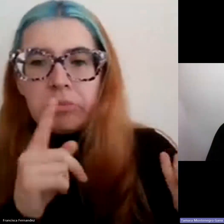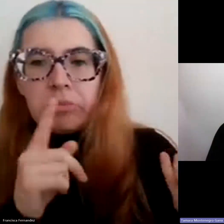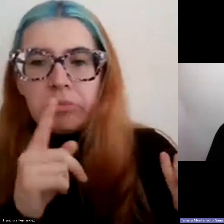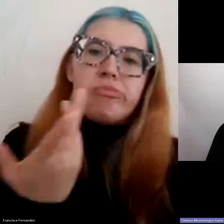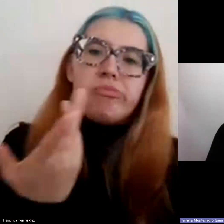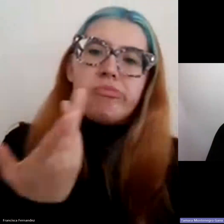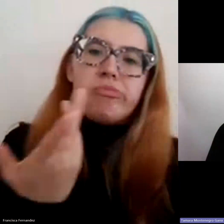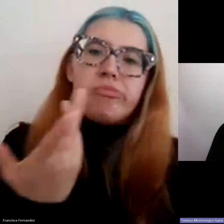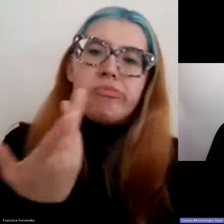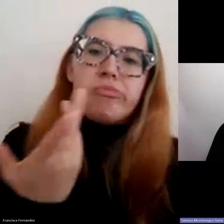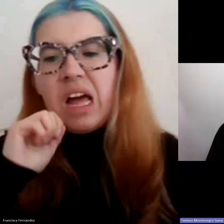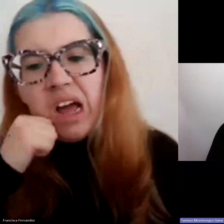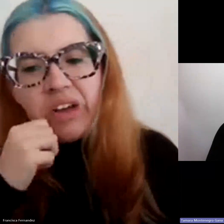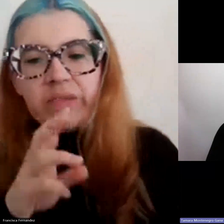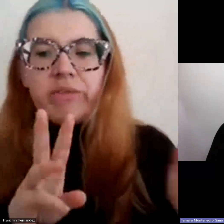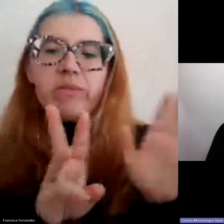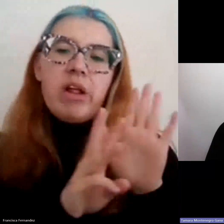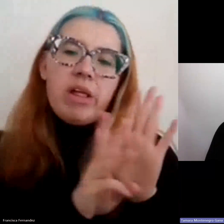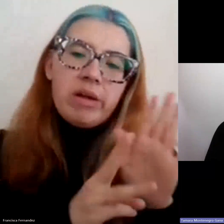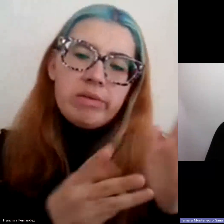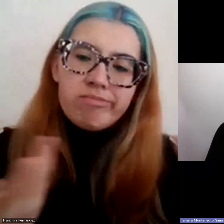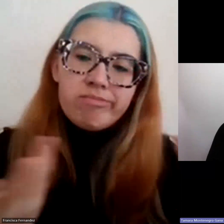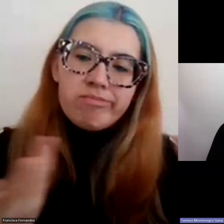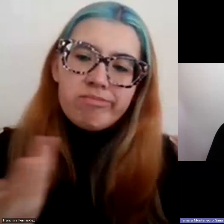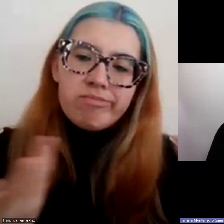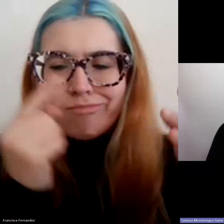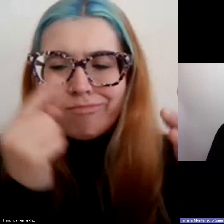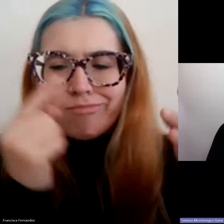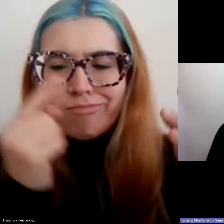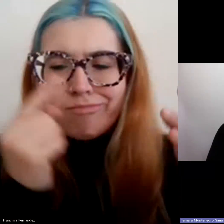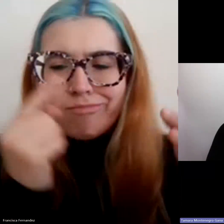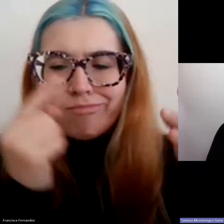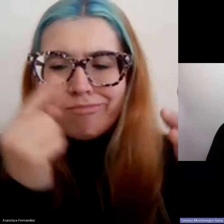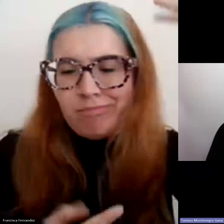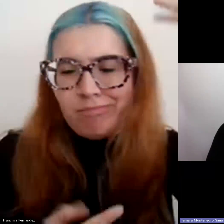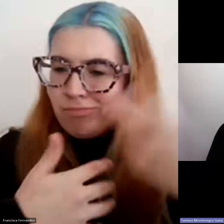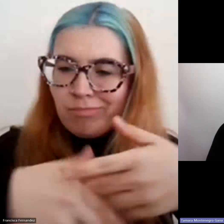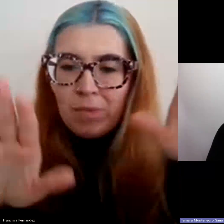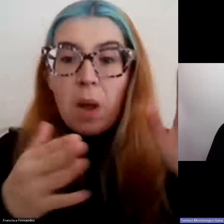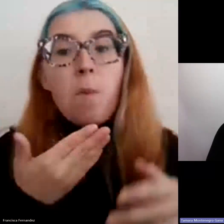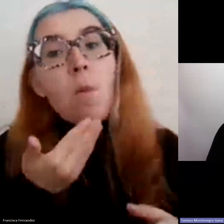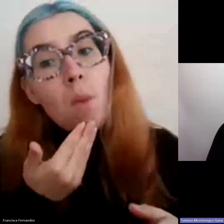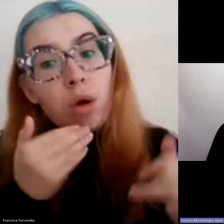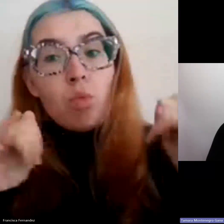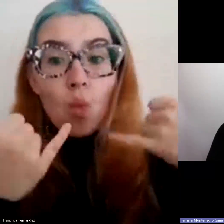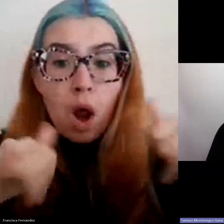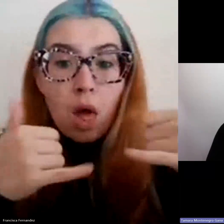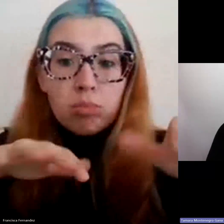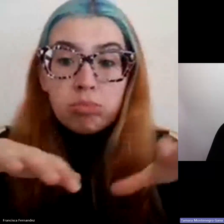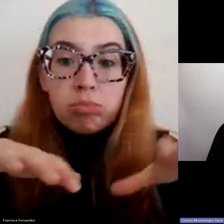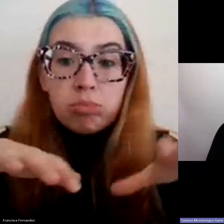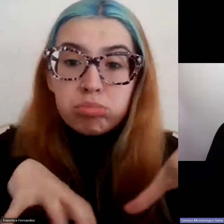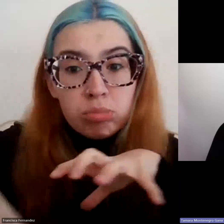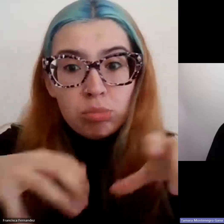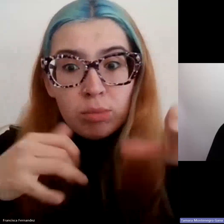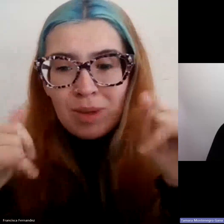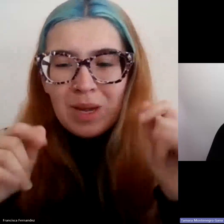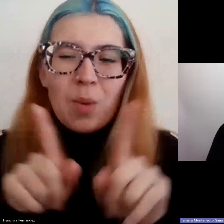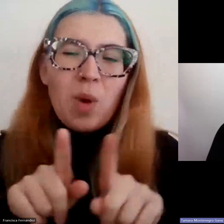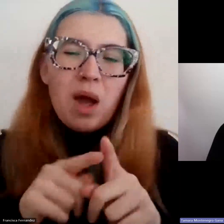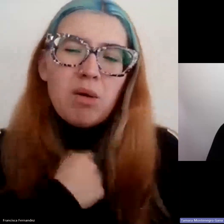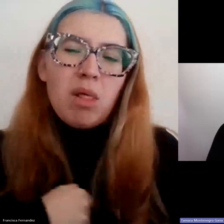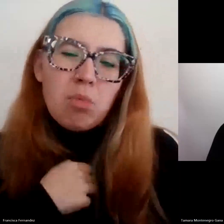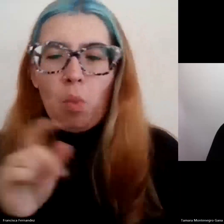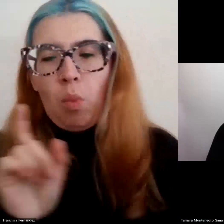fotos, es como todo en lengua de señas, ver qué significa la identidad como persona sorda, diferentes cosas. Y también